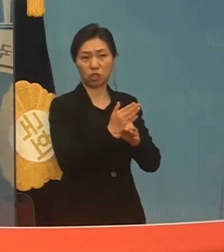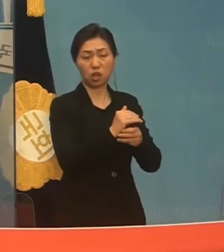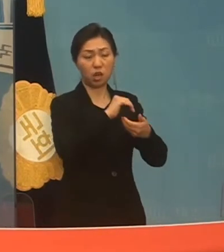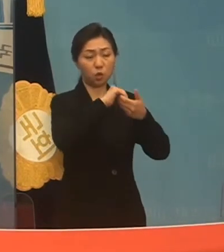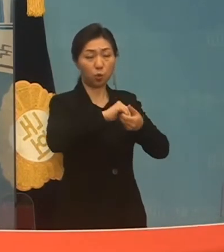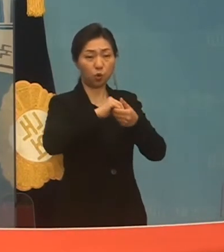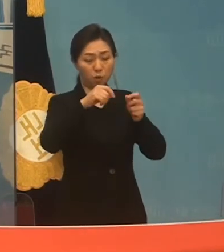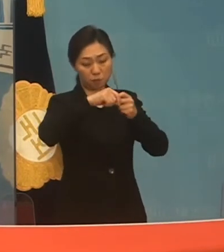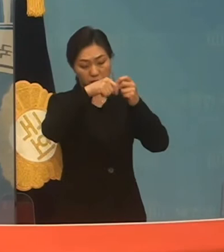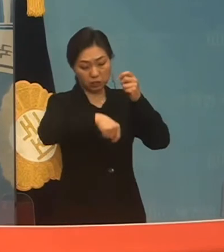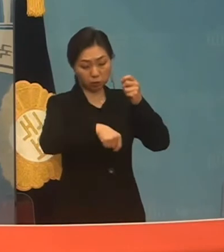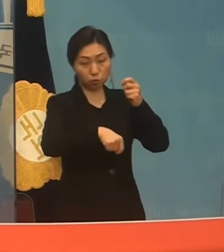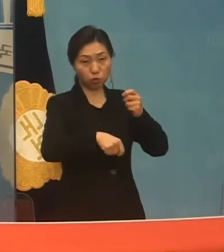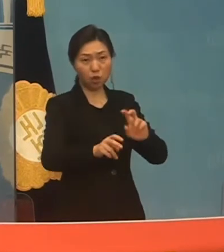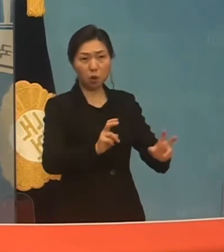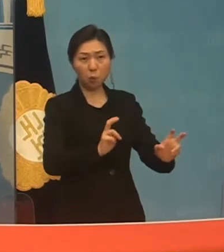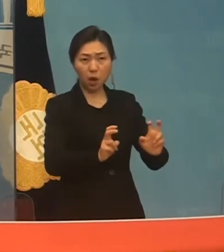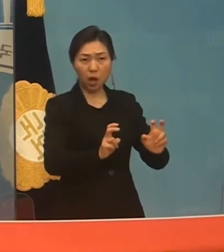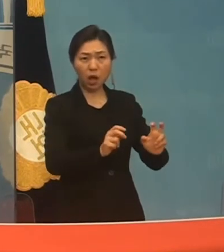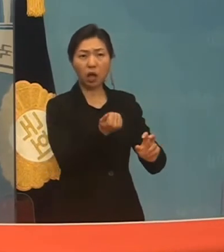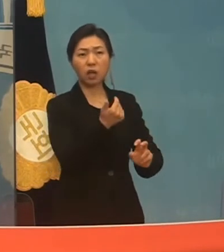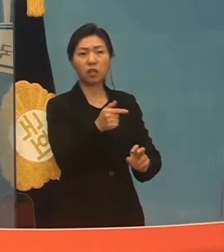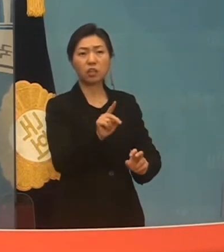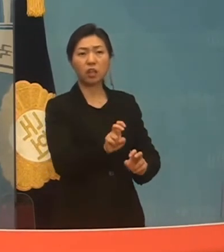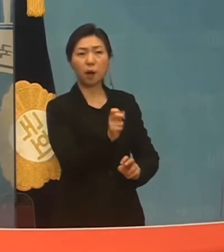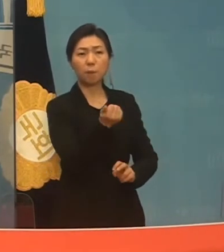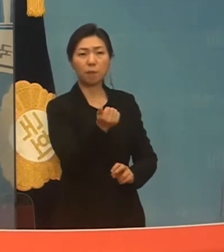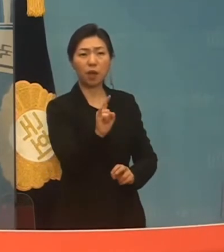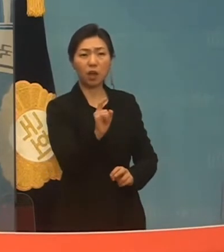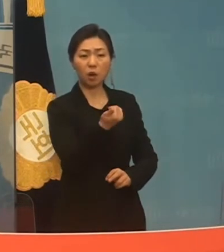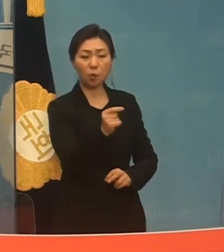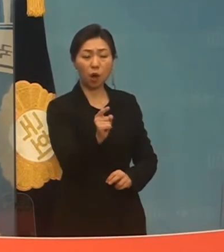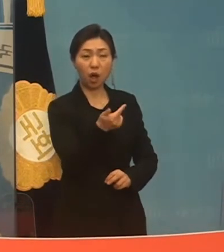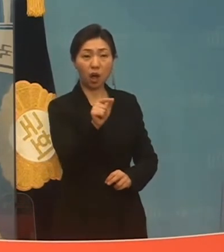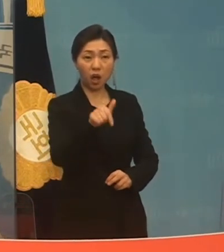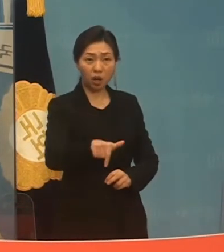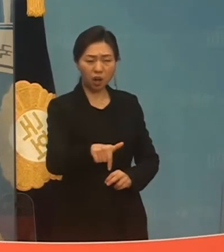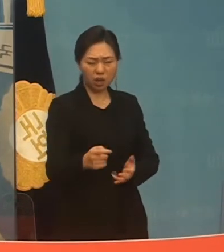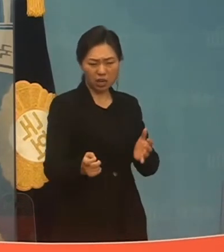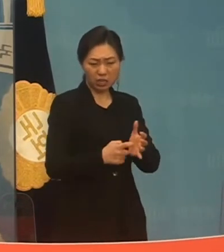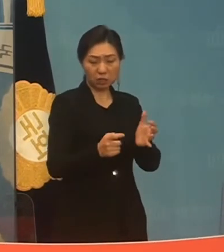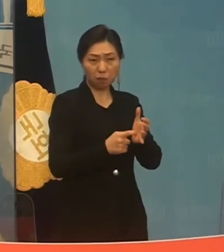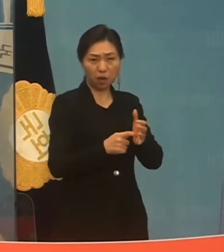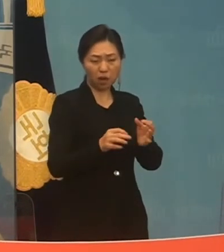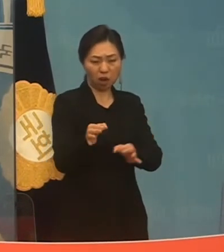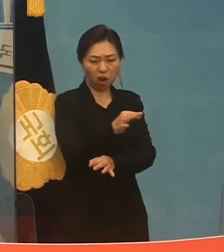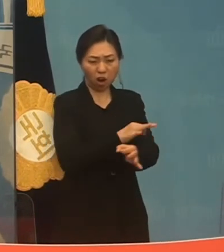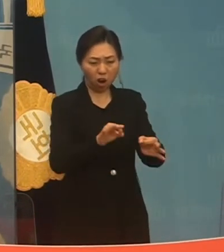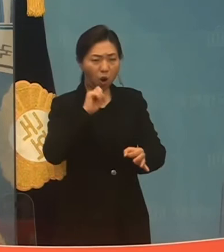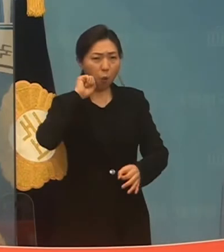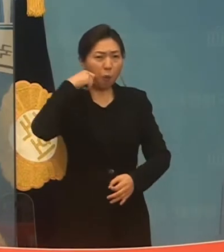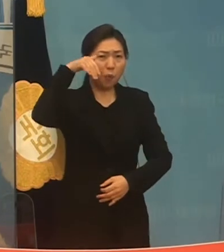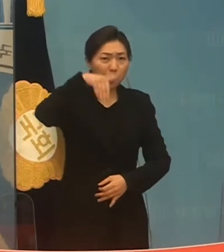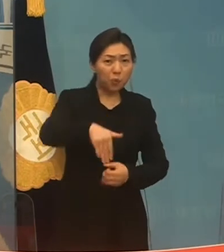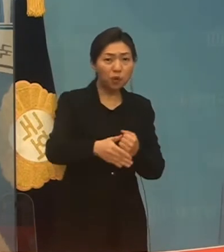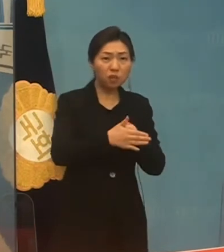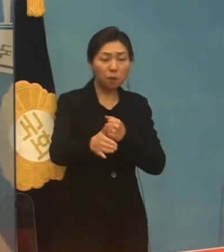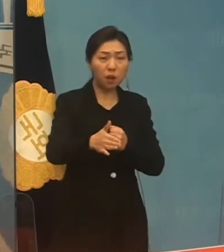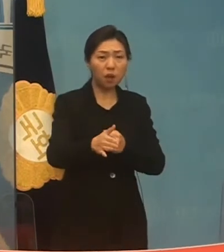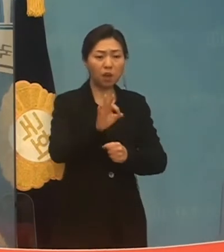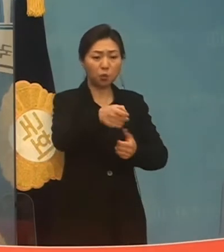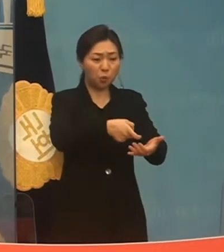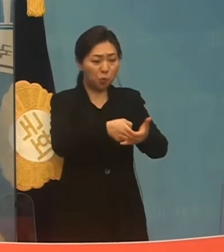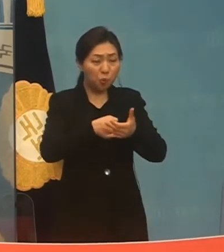농협의 자회사 남해화학으로 봤을 때 긴박한 경영상의 이유로 인한 비용 절감